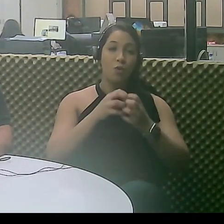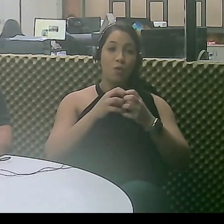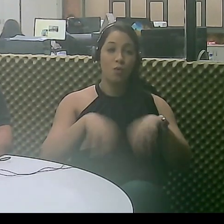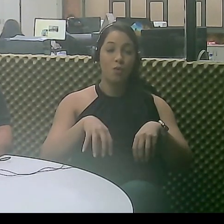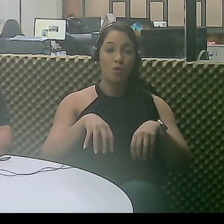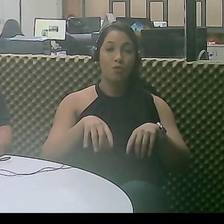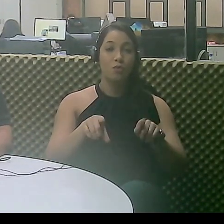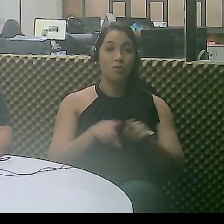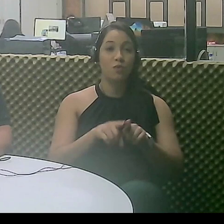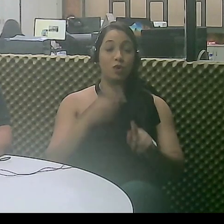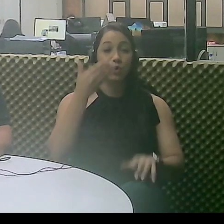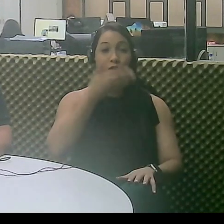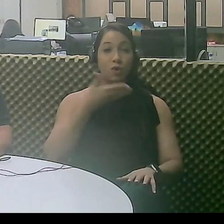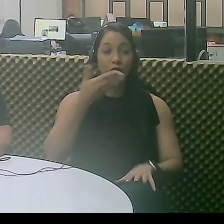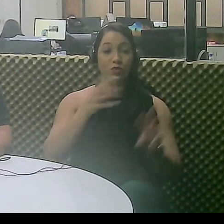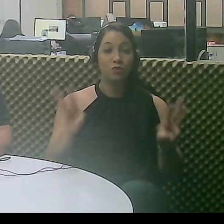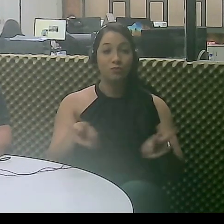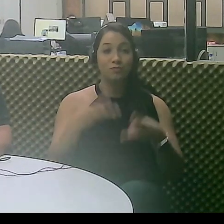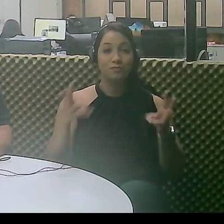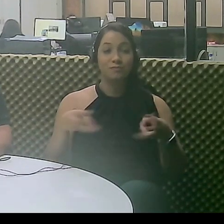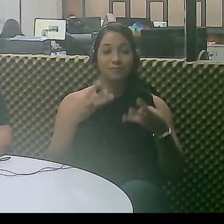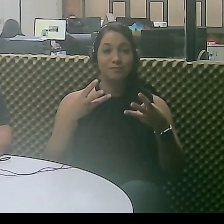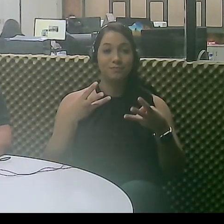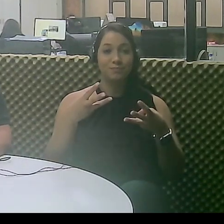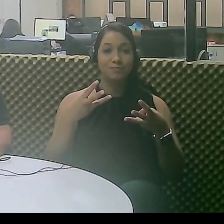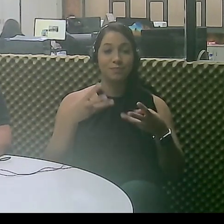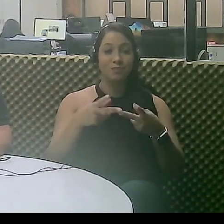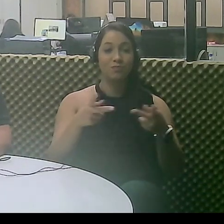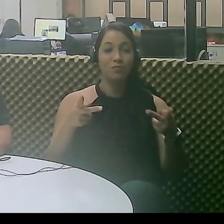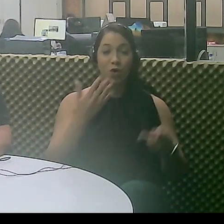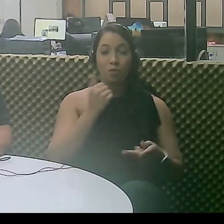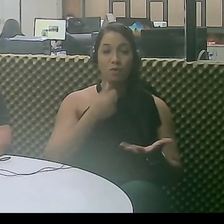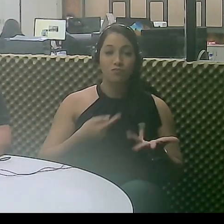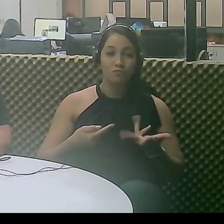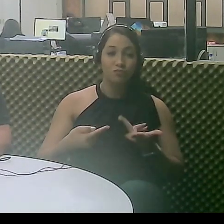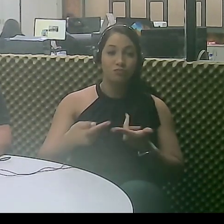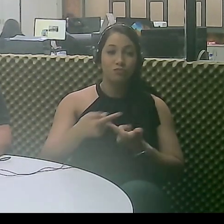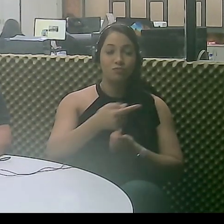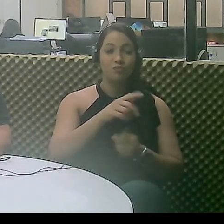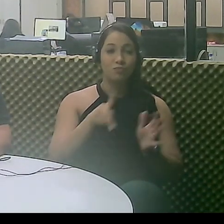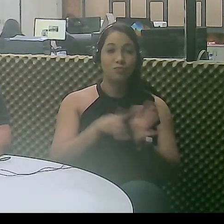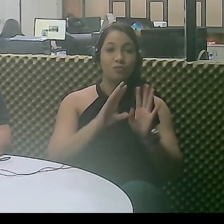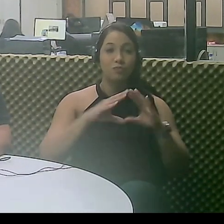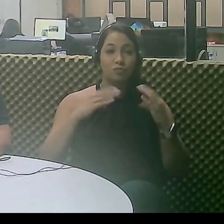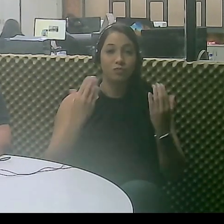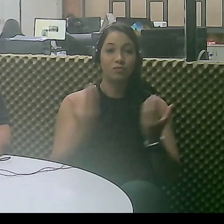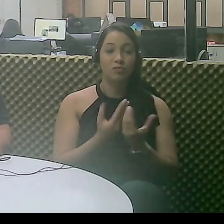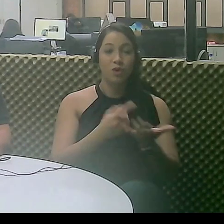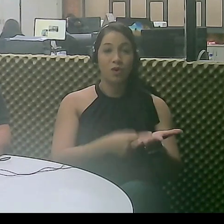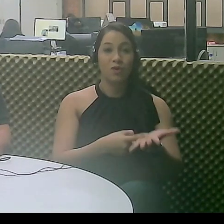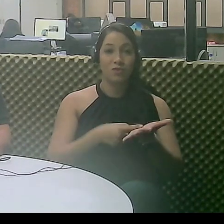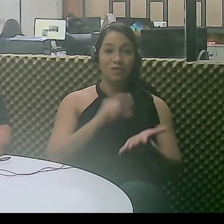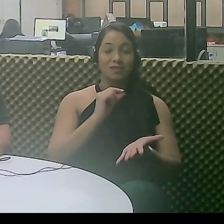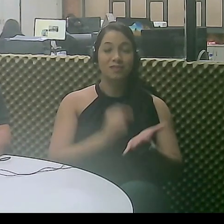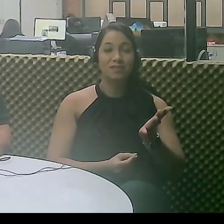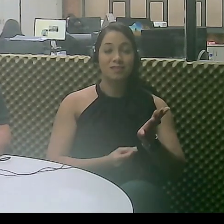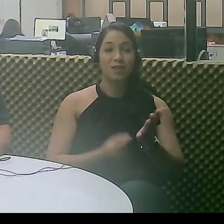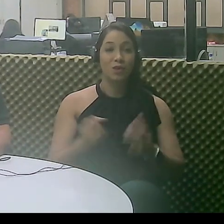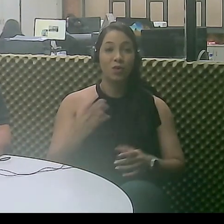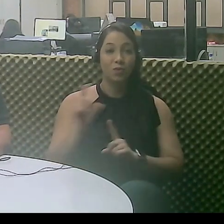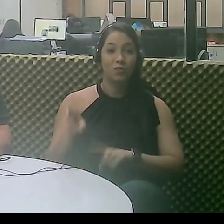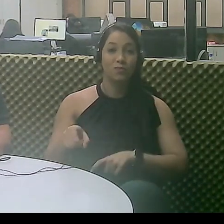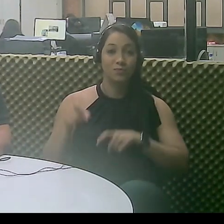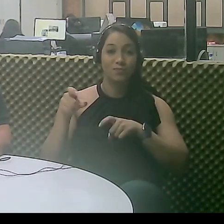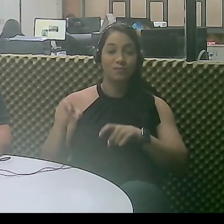caipiras, doces e hortifrutis, e pratos diversos produzidos pela comunidade e por convidados inscritos no programa Novo